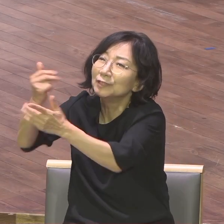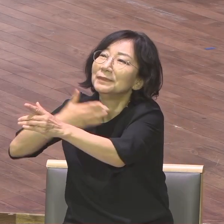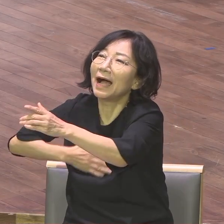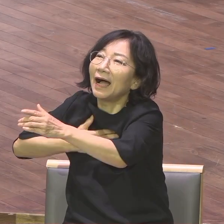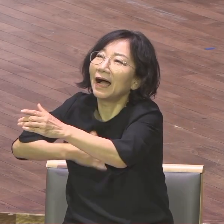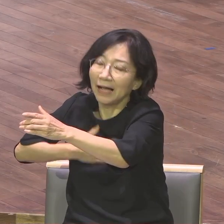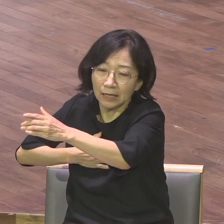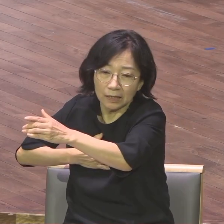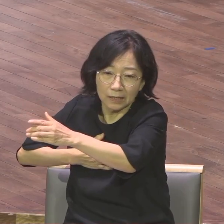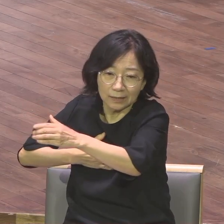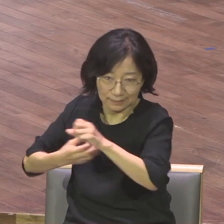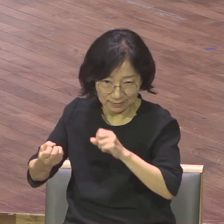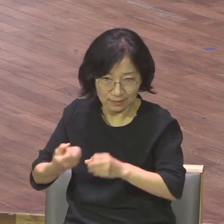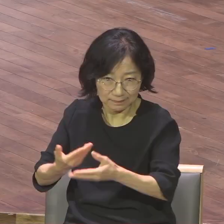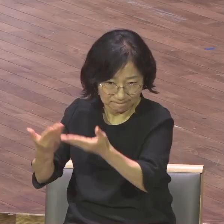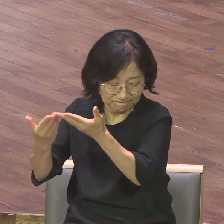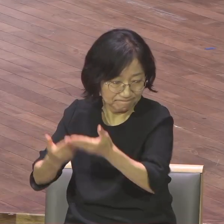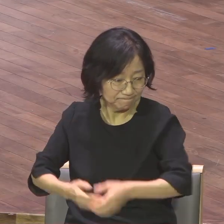주께서 아시나이다.